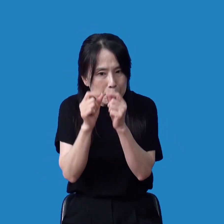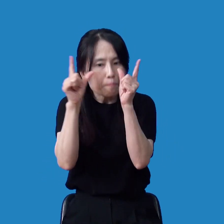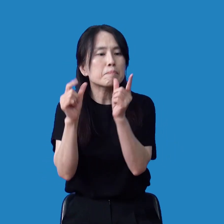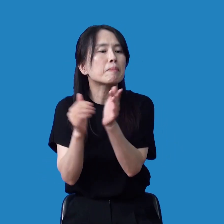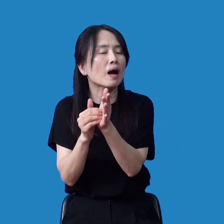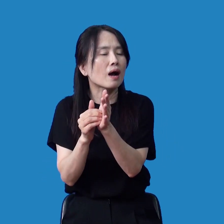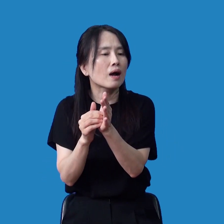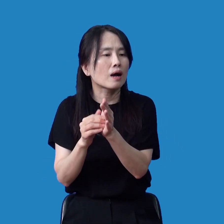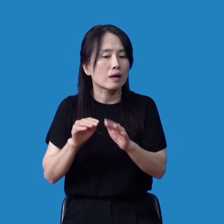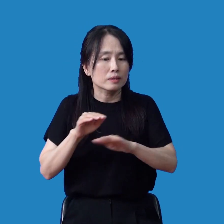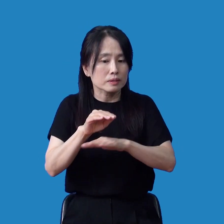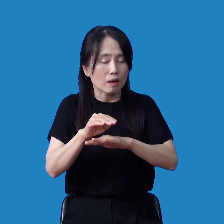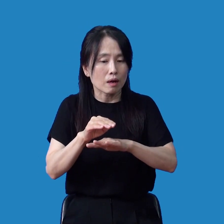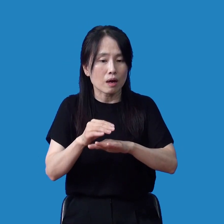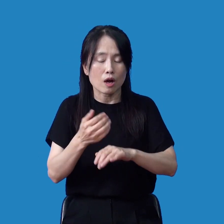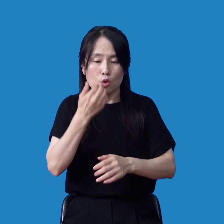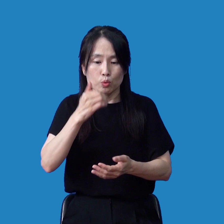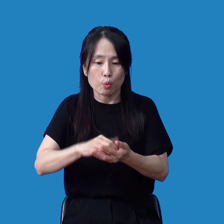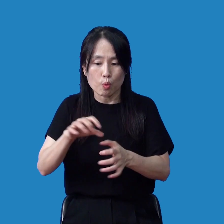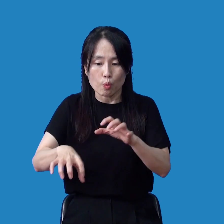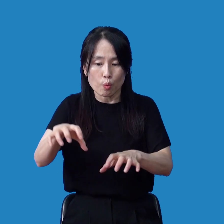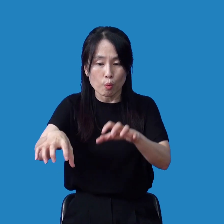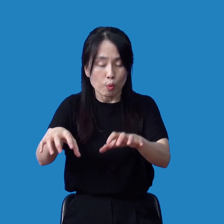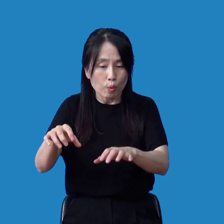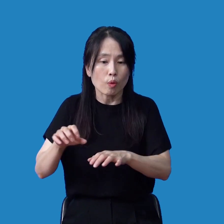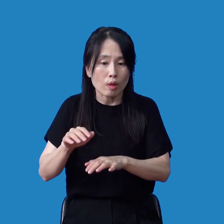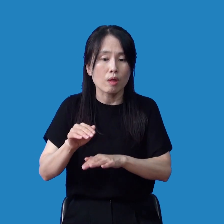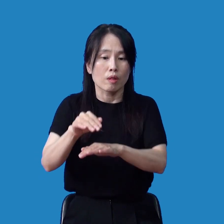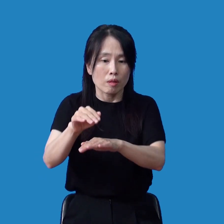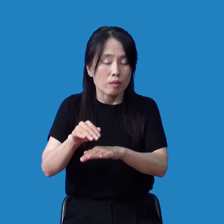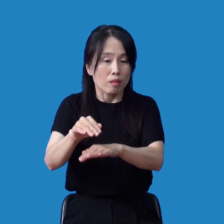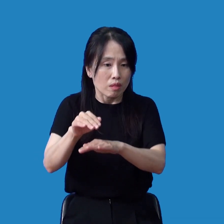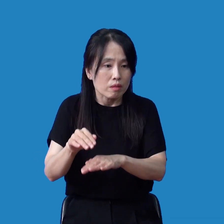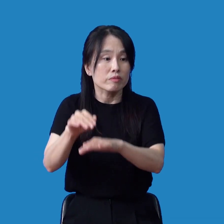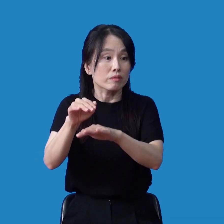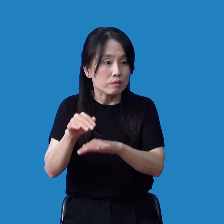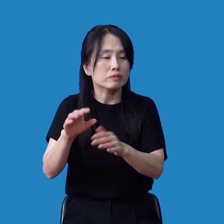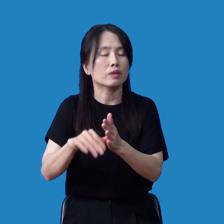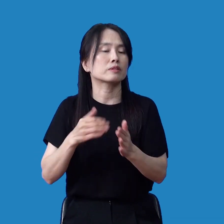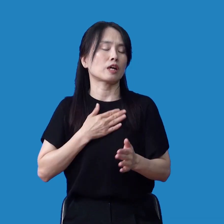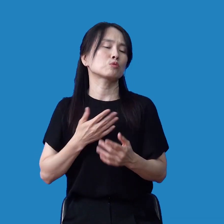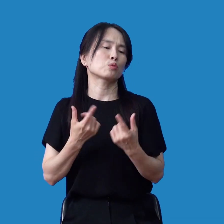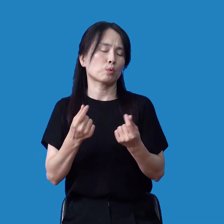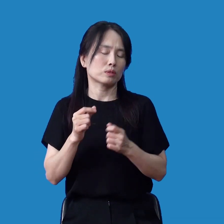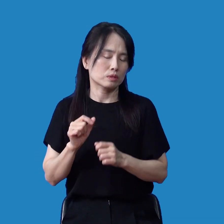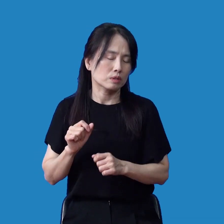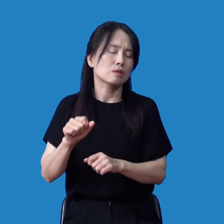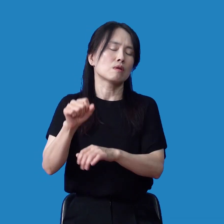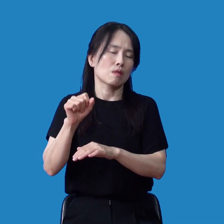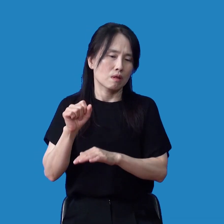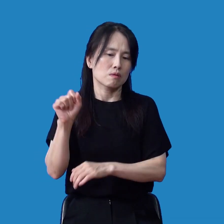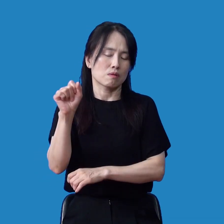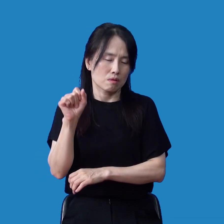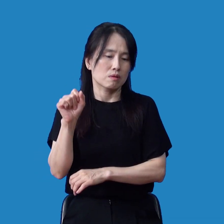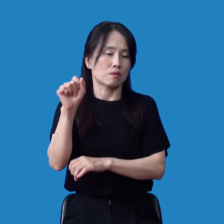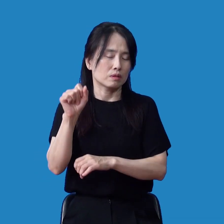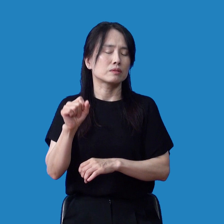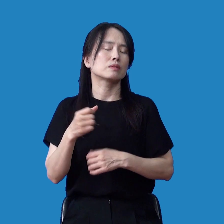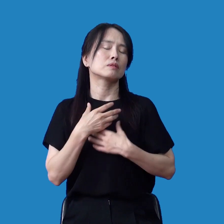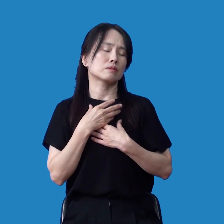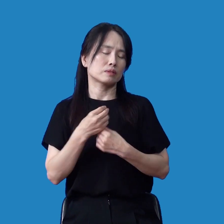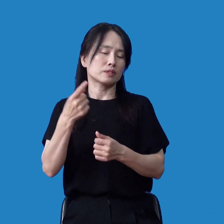차가 비포장 도로를 달리면서 흔들릴 때는 나도 따라서 흔들리는 거야. 차에게 내 몸을 완전히 맡겨버리는